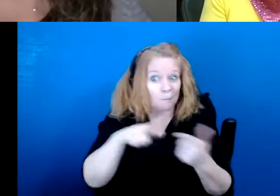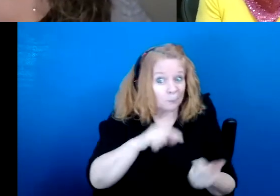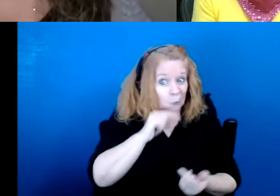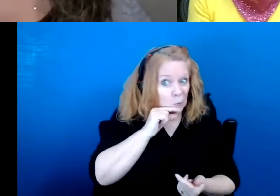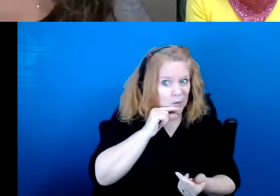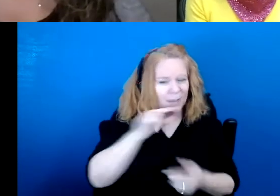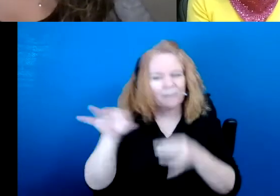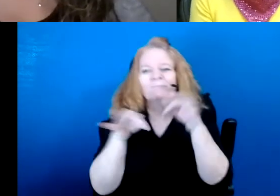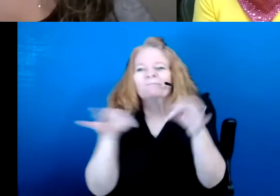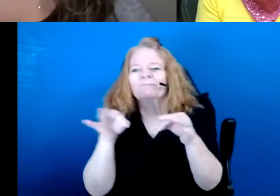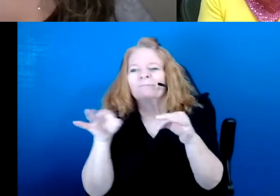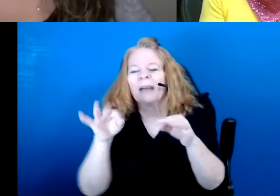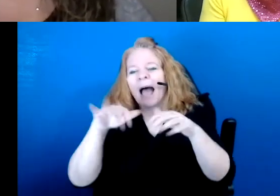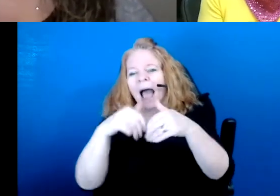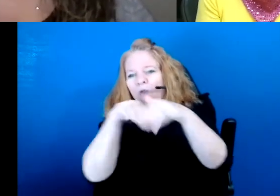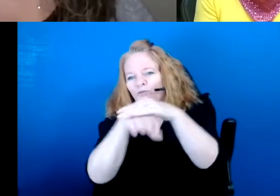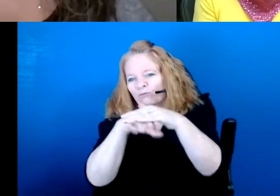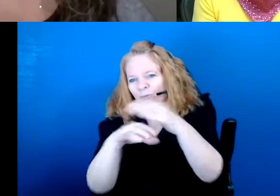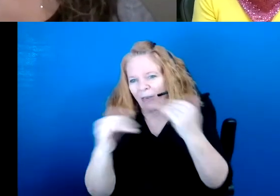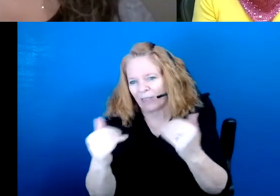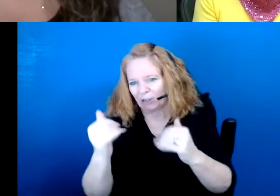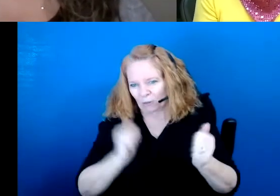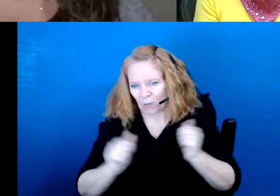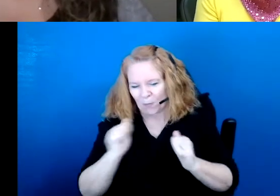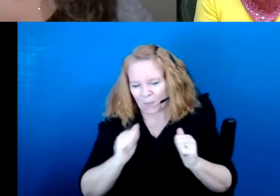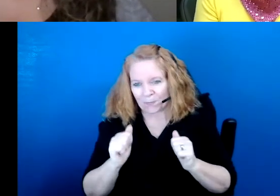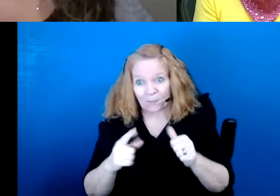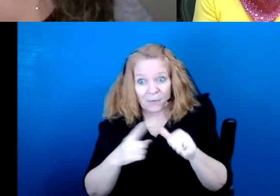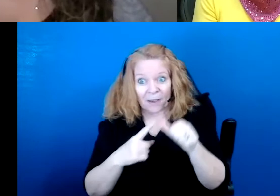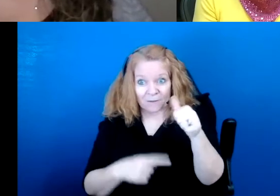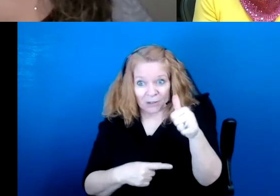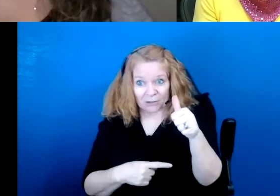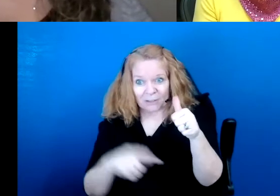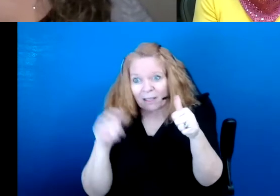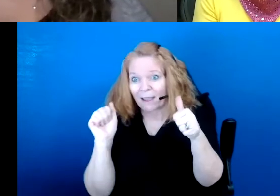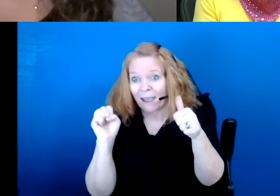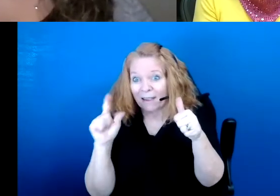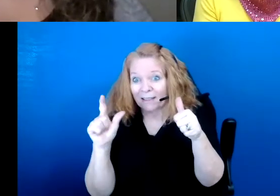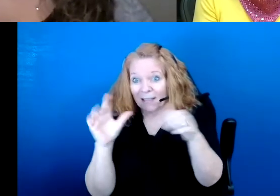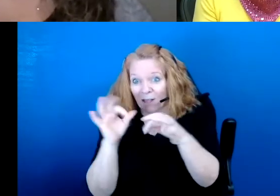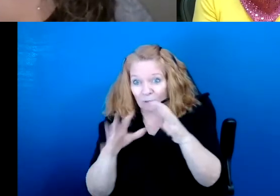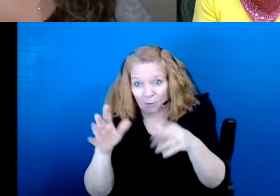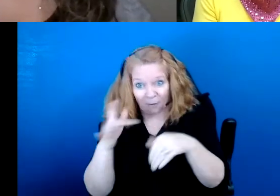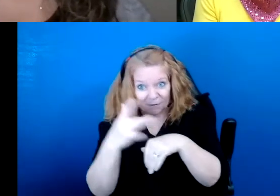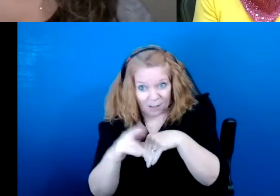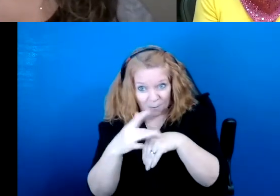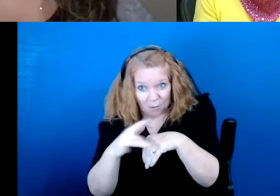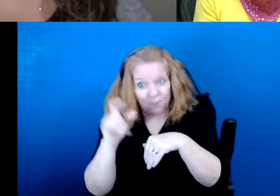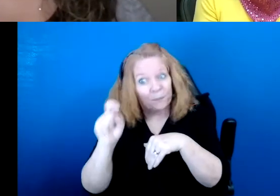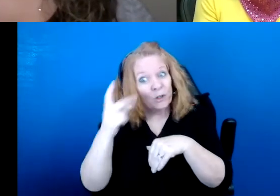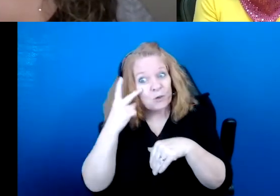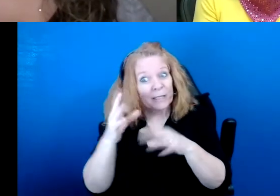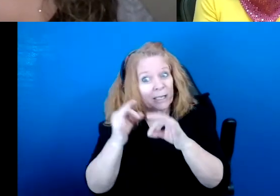antes de empezar queremos darle un poco de la explicación de los servicios que te estamos proveyendo